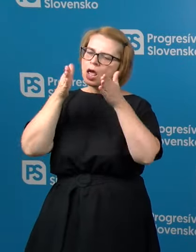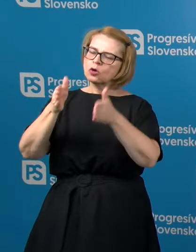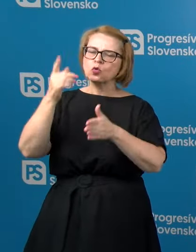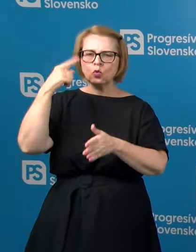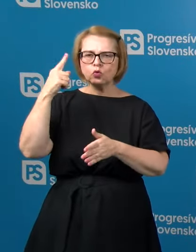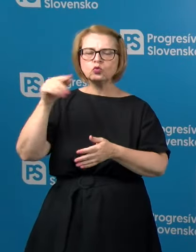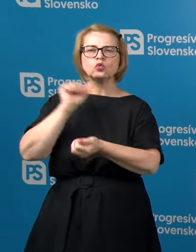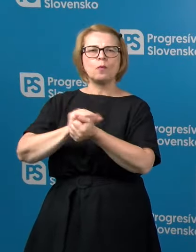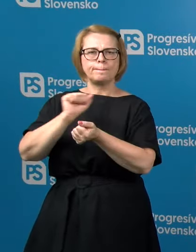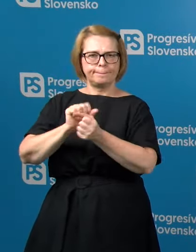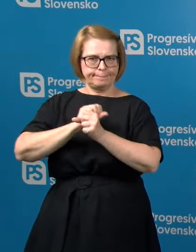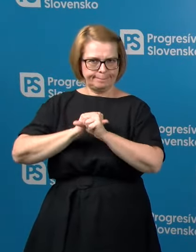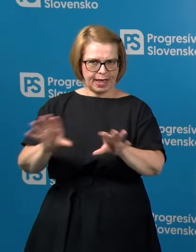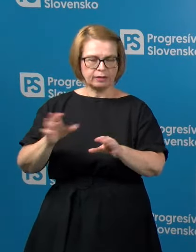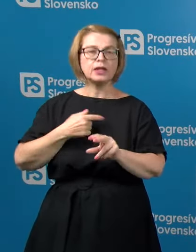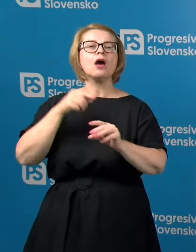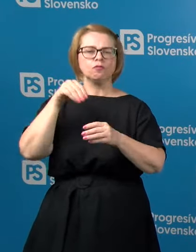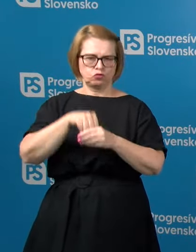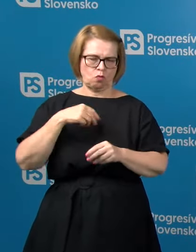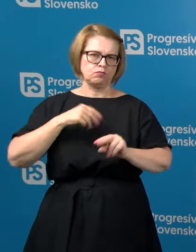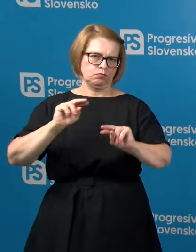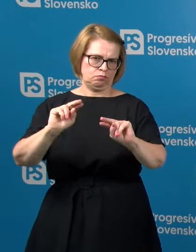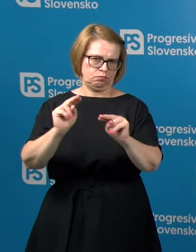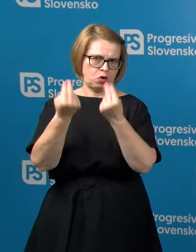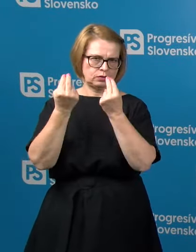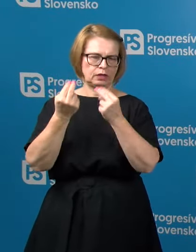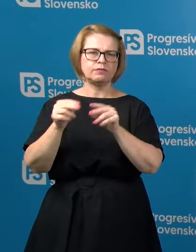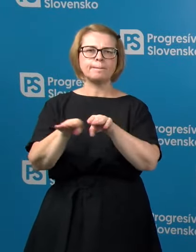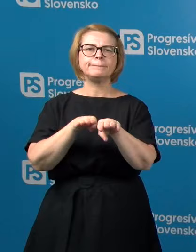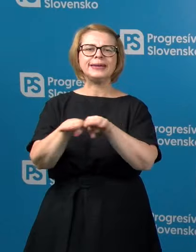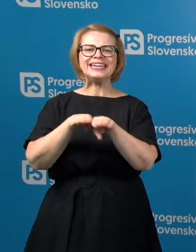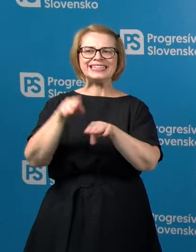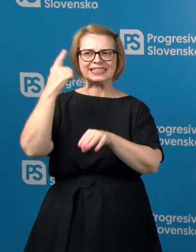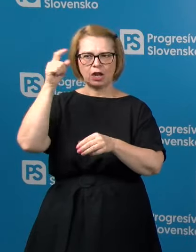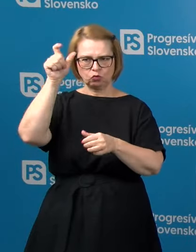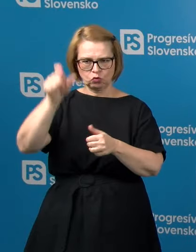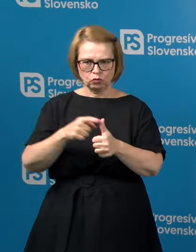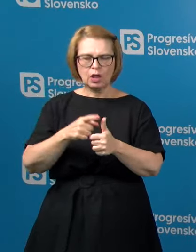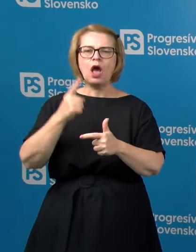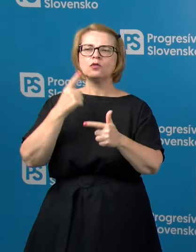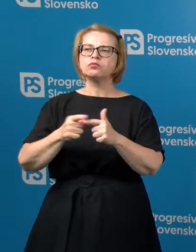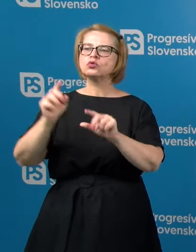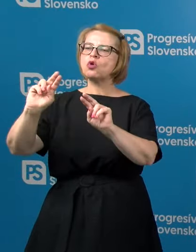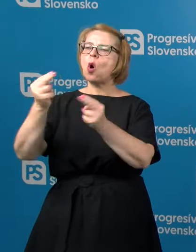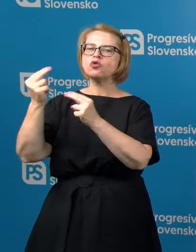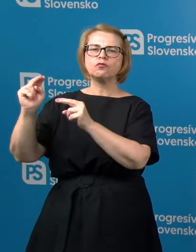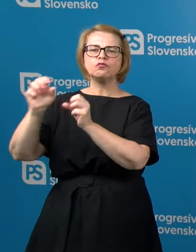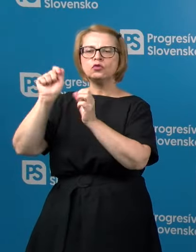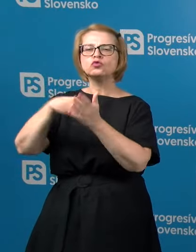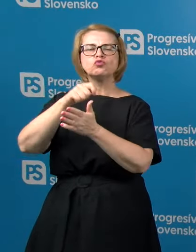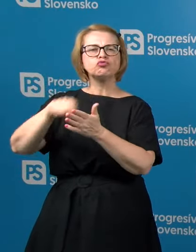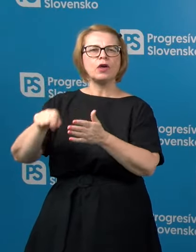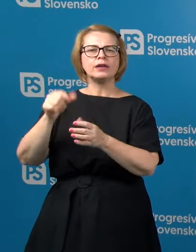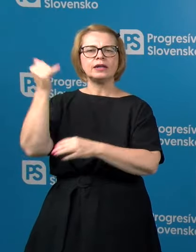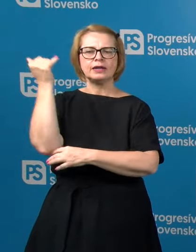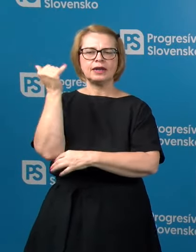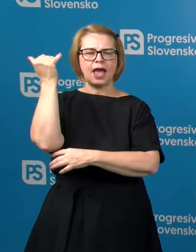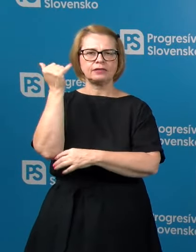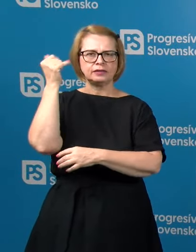médiá, na ktorý pozveme aj pani ministerku, aj odvolaných riaditeľov kultúrnych